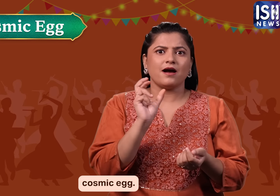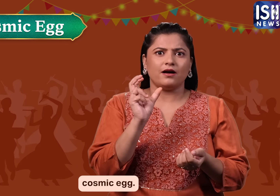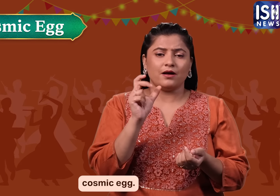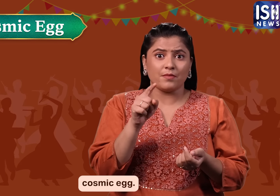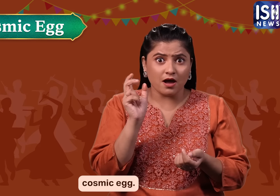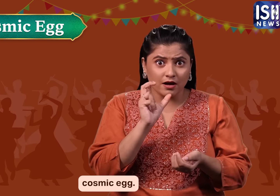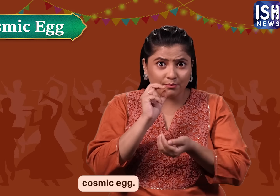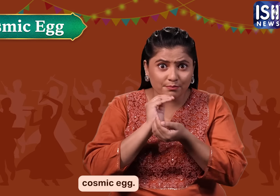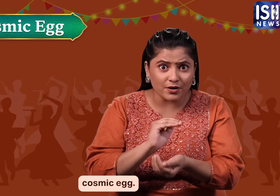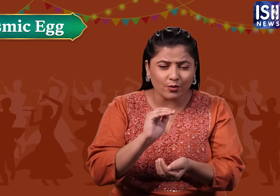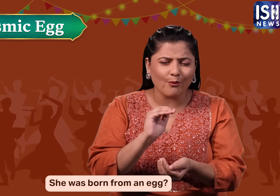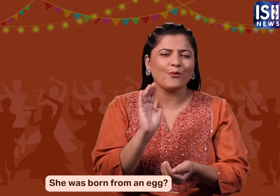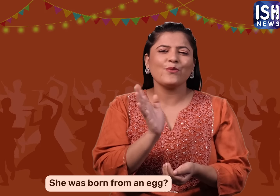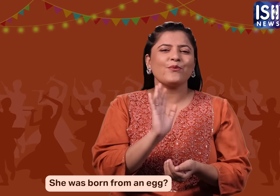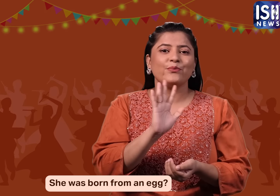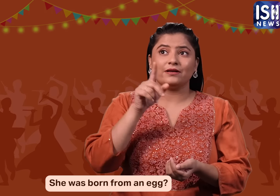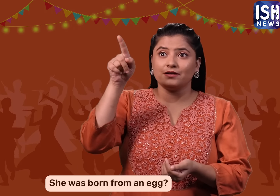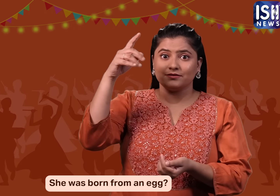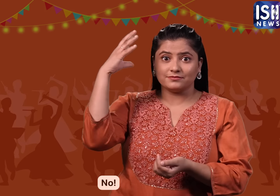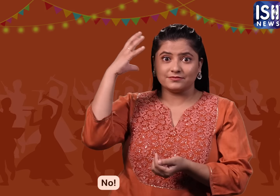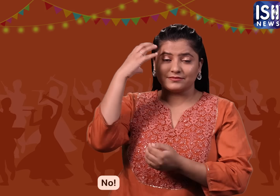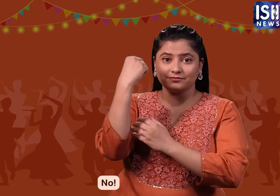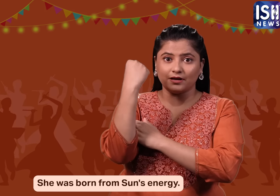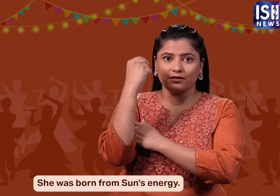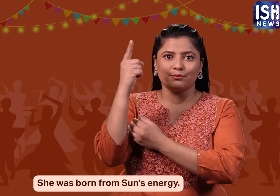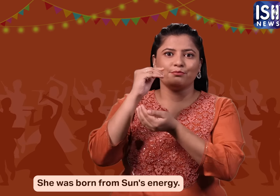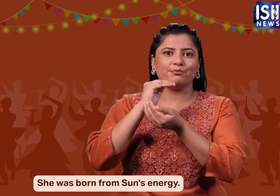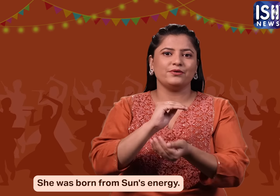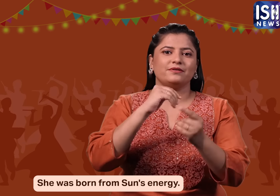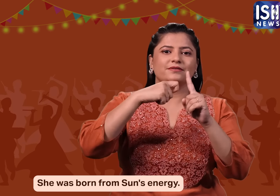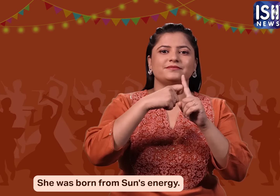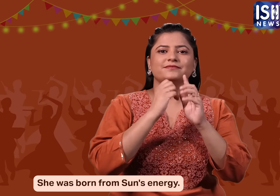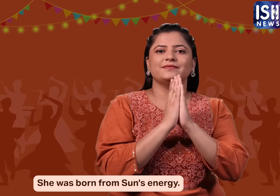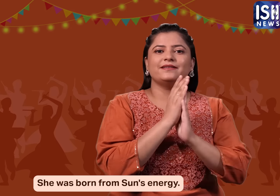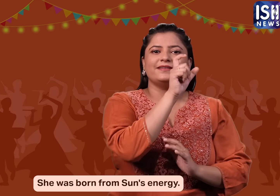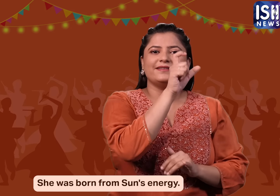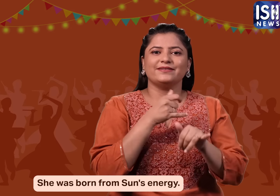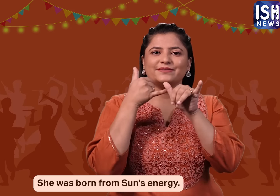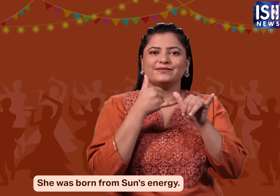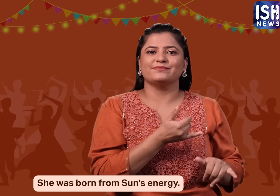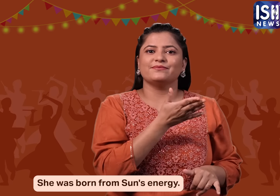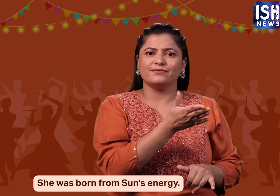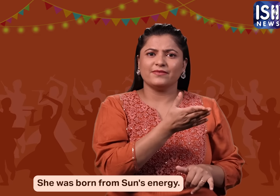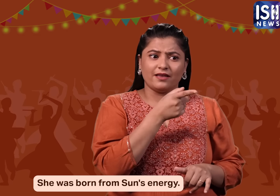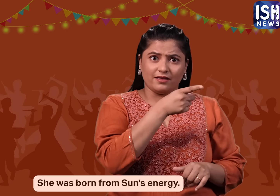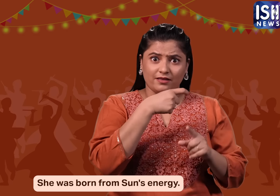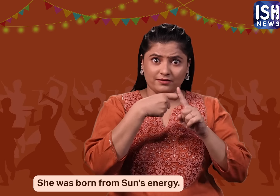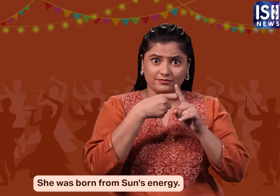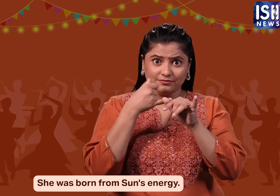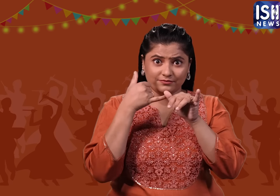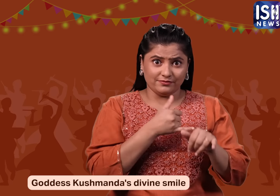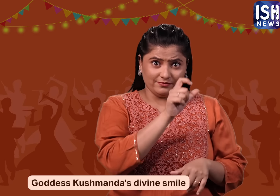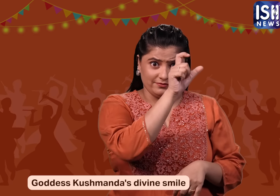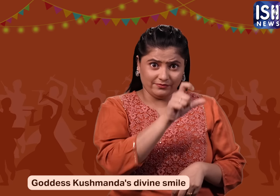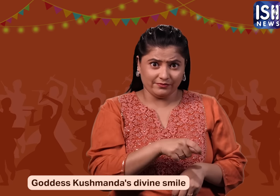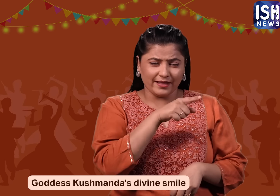थी। वह अंडे से पैदा हुई थी? नहीं, उनका जन्म सूर्य की ऊर्जा से हुआ था। देवी कुष्मांडा